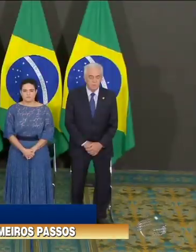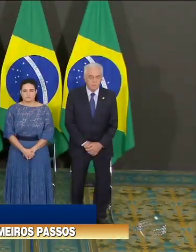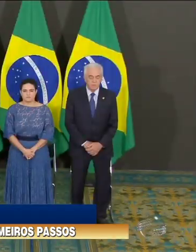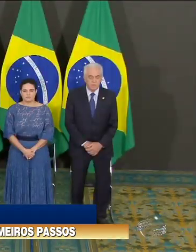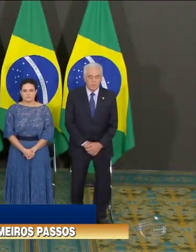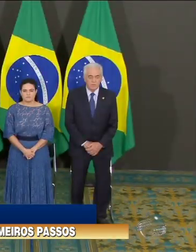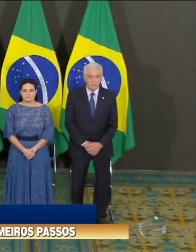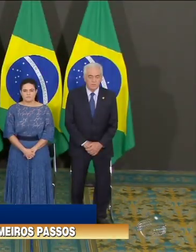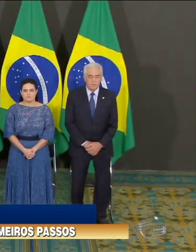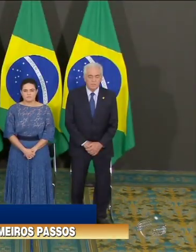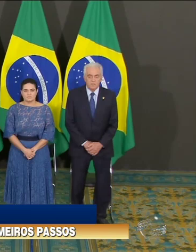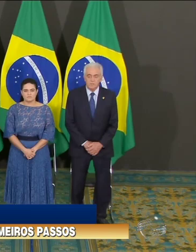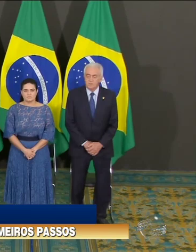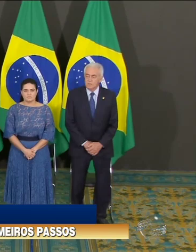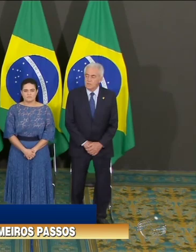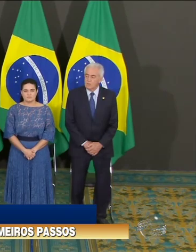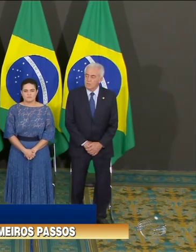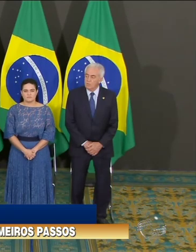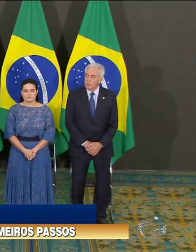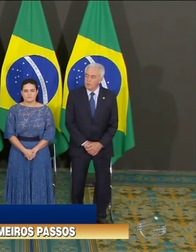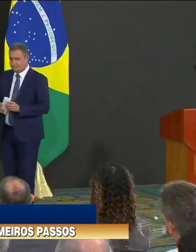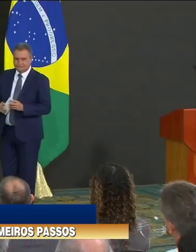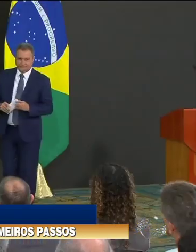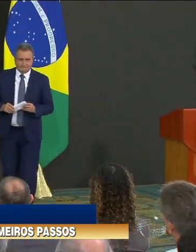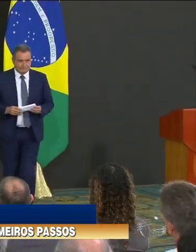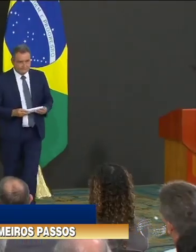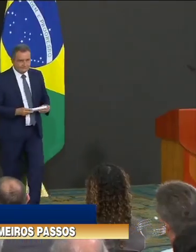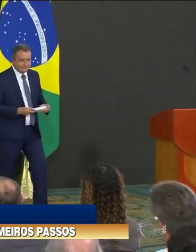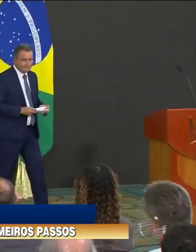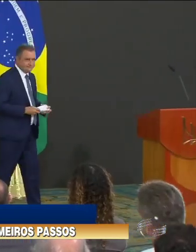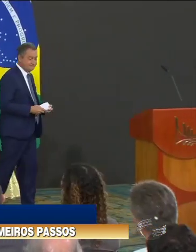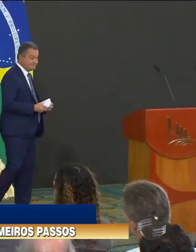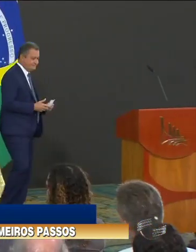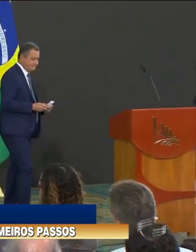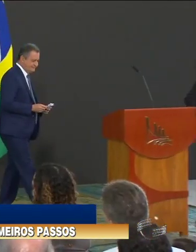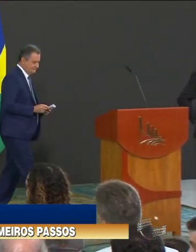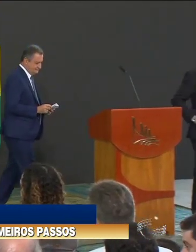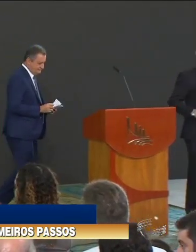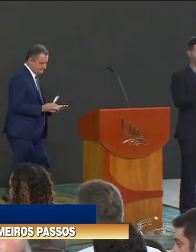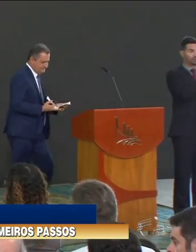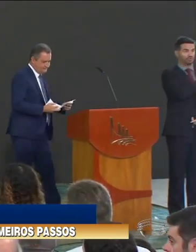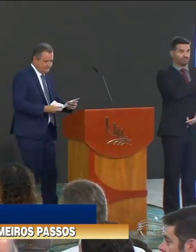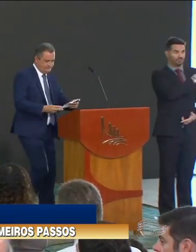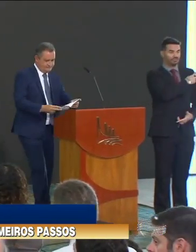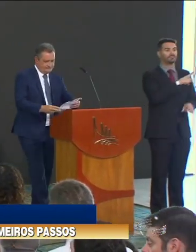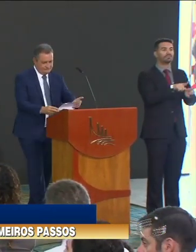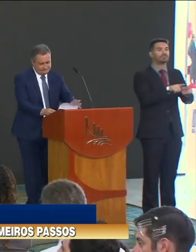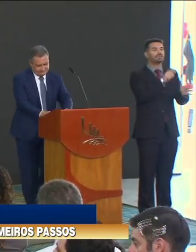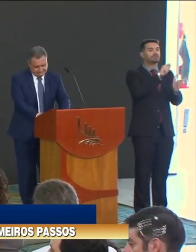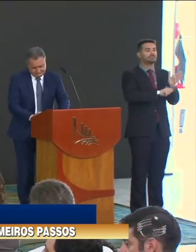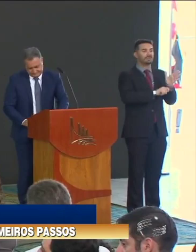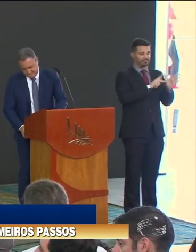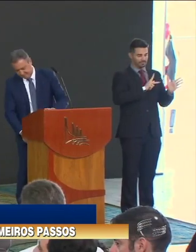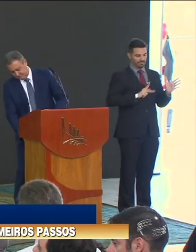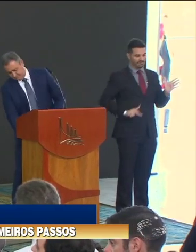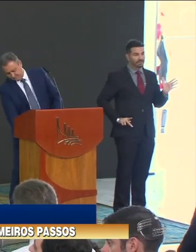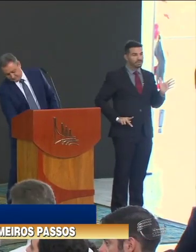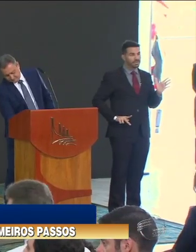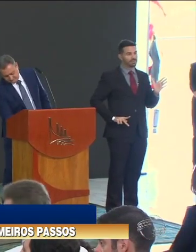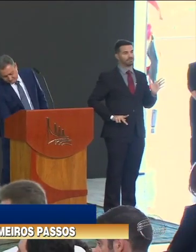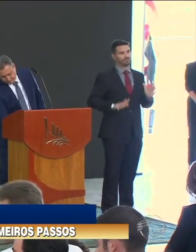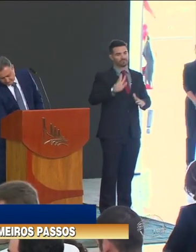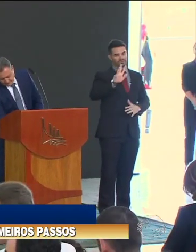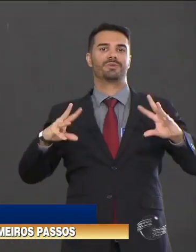carente. Rui Costa, ministro da Casa Civil, vai liderar a retomada do Programa de Aceleração do Crescimento PAC, criado nas